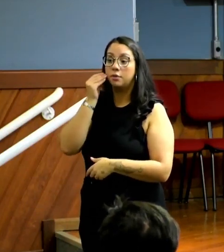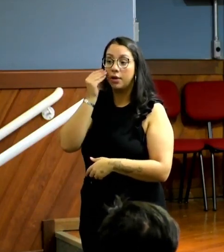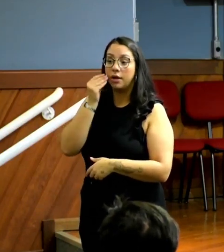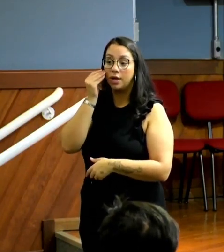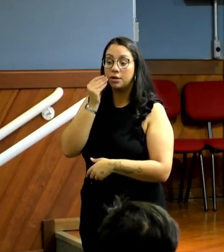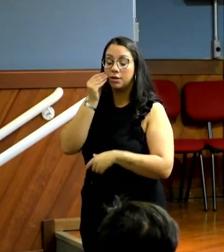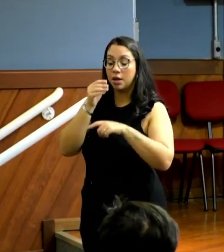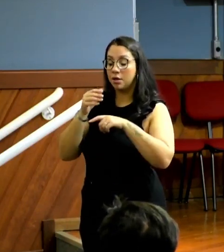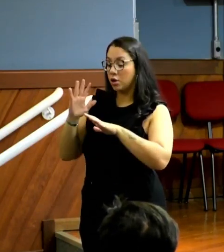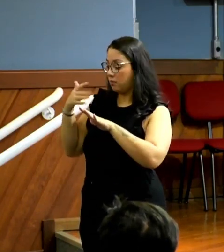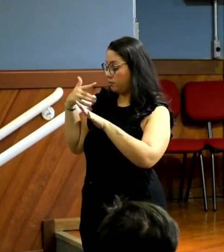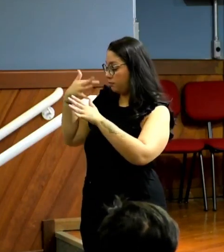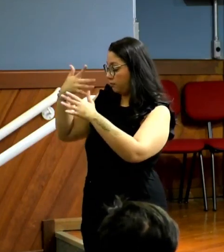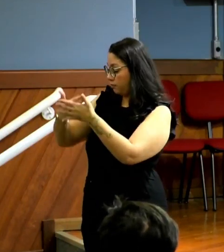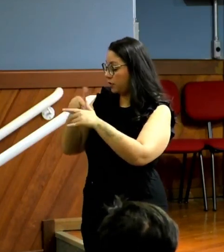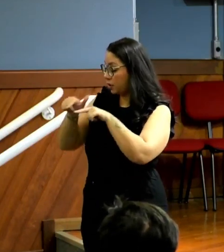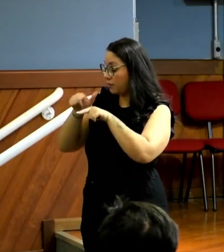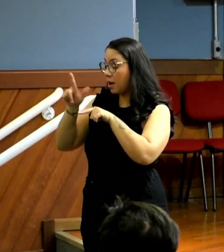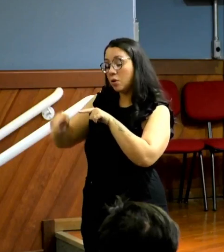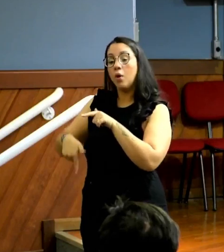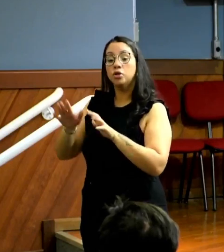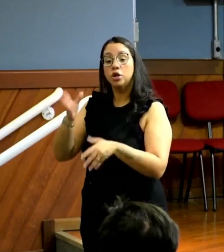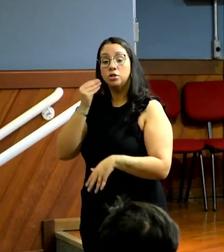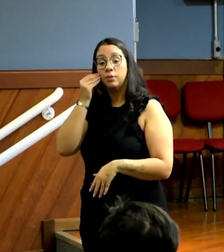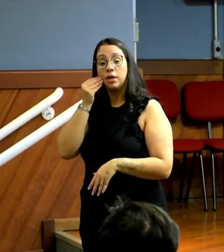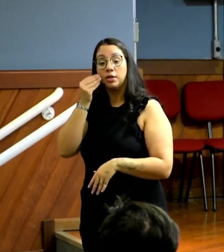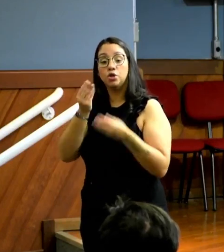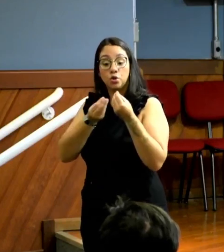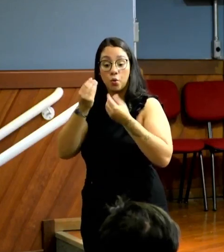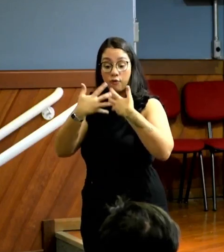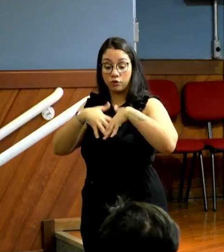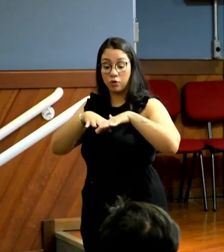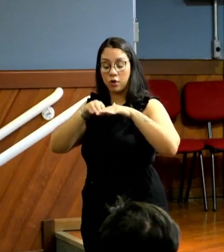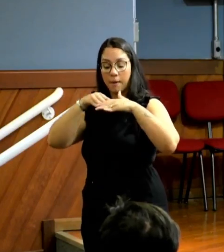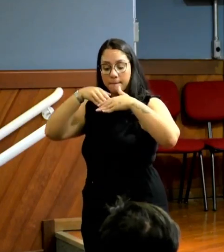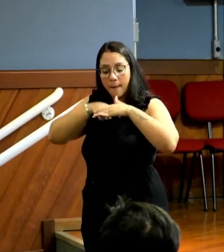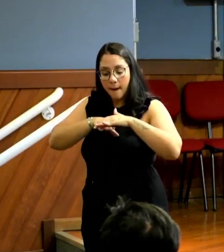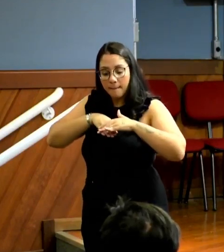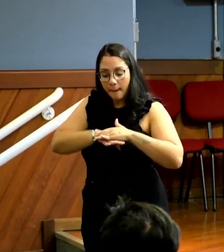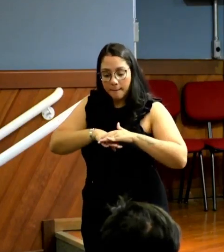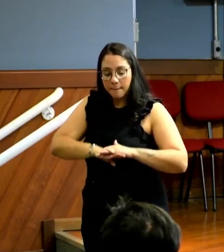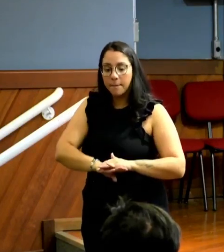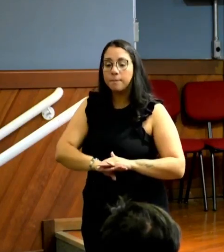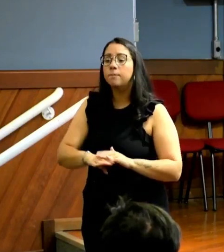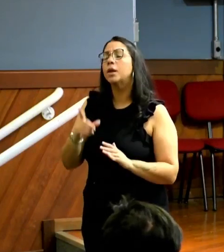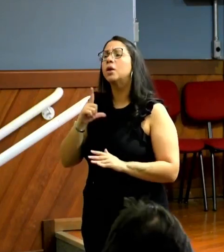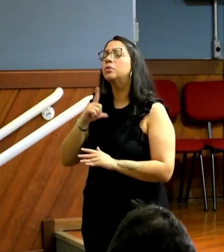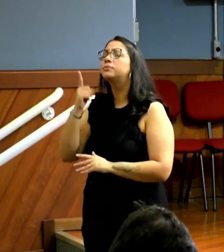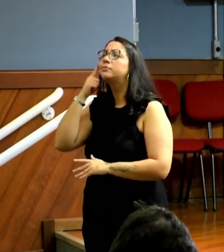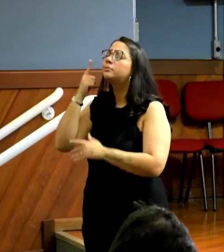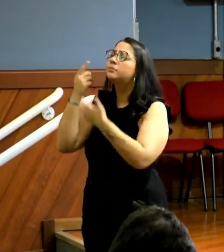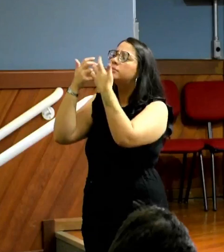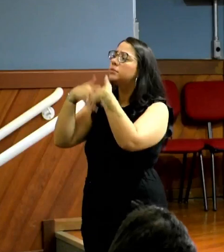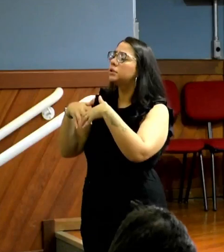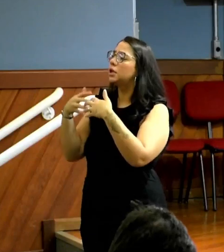trabalho é uma experiência que vem de uma realidade de arquivo, né, acima de tudo. Então, pensei de alguma forma algumas questões